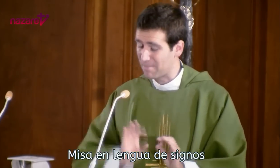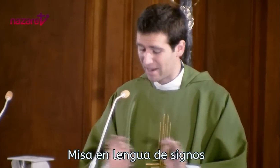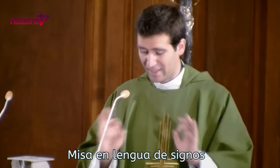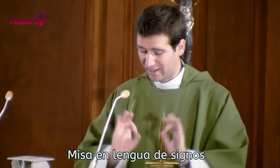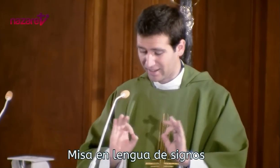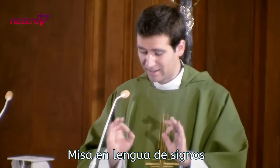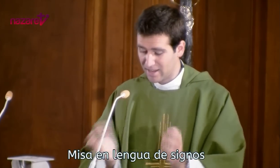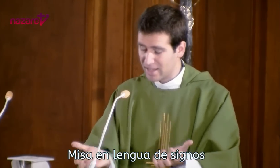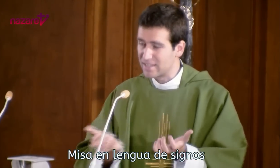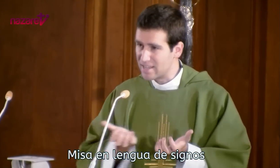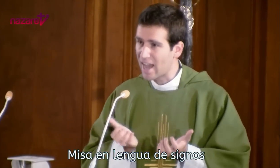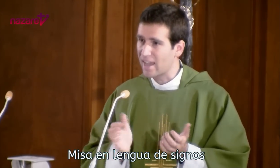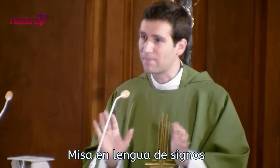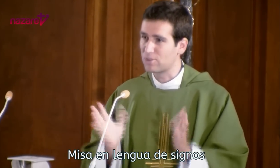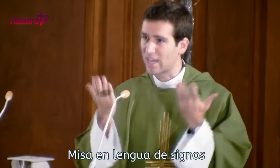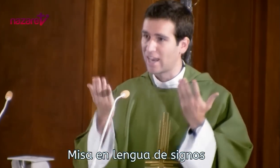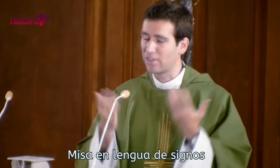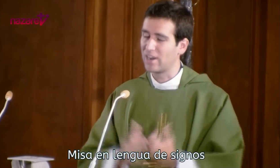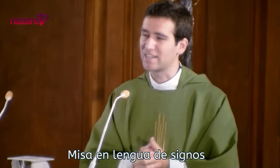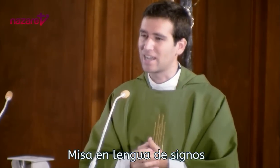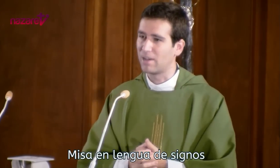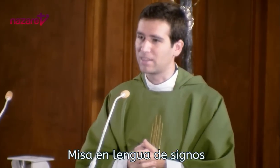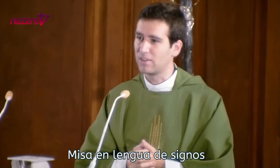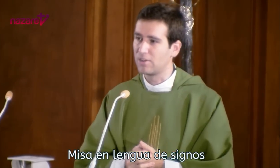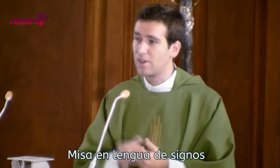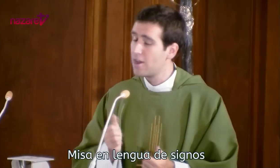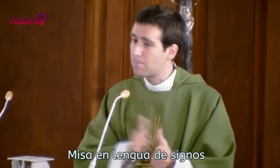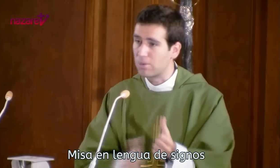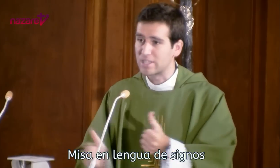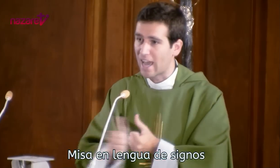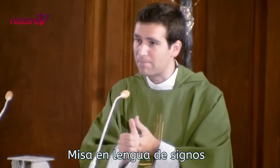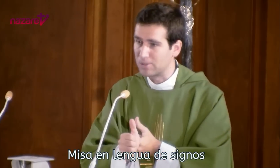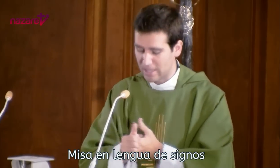perder. Ya hemos ganado la salvación, pues apostemos.